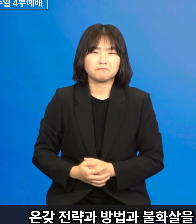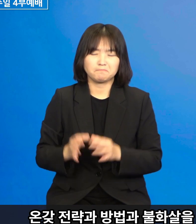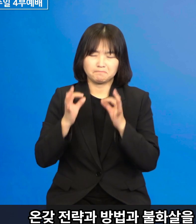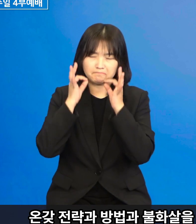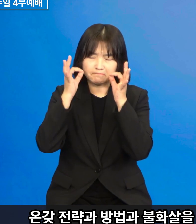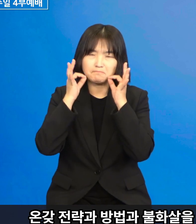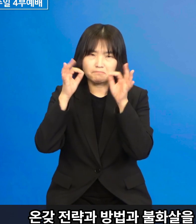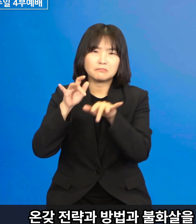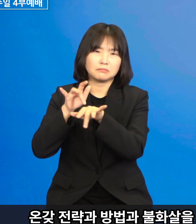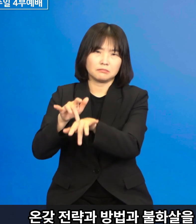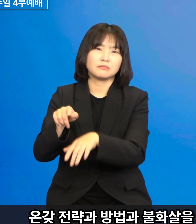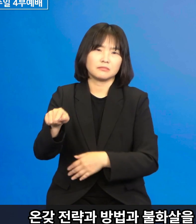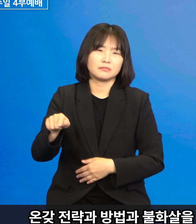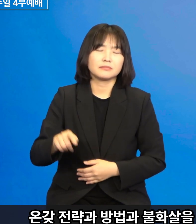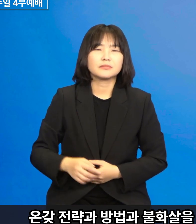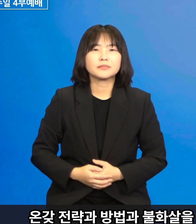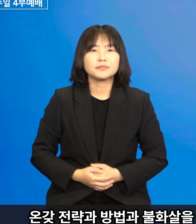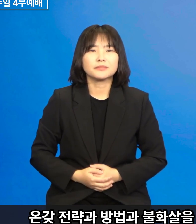것입니다.